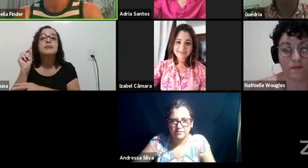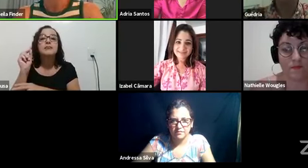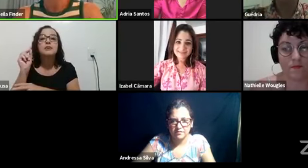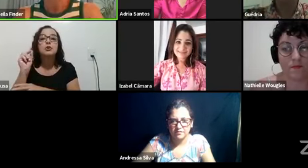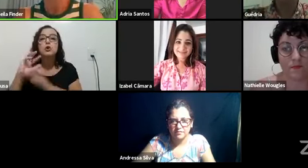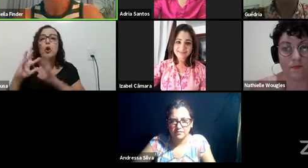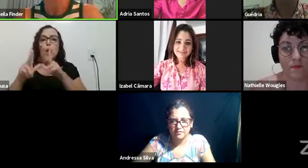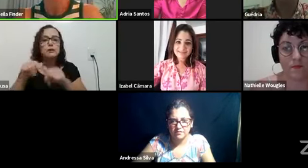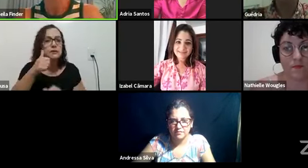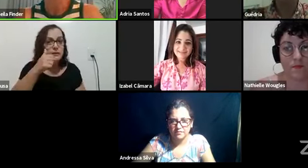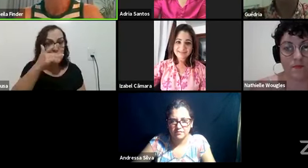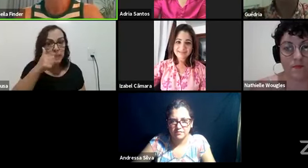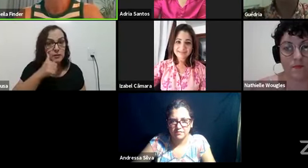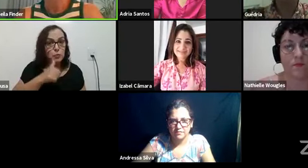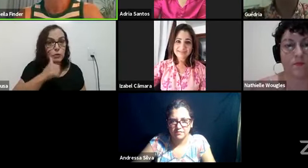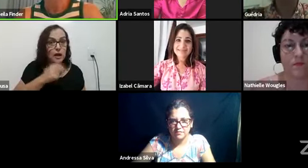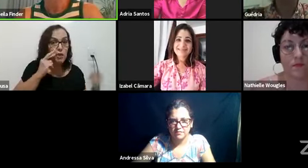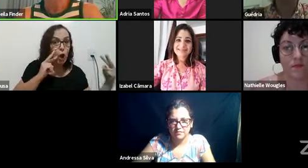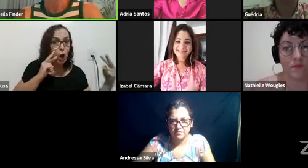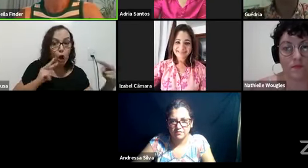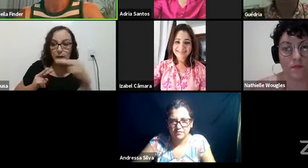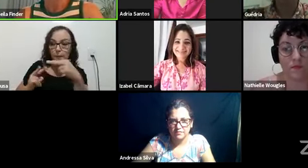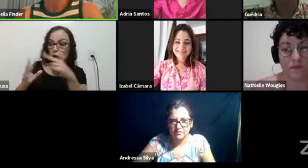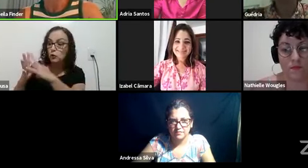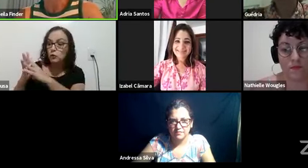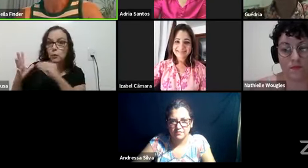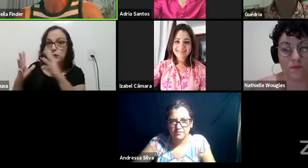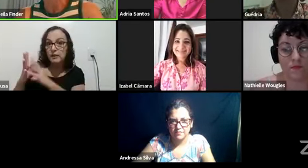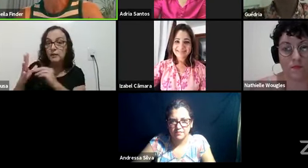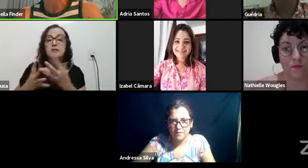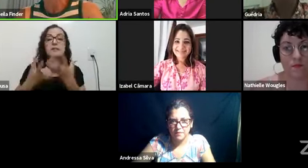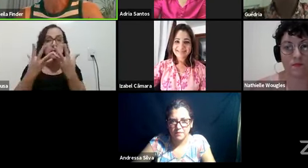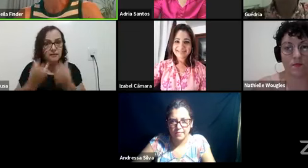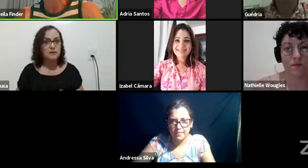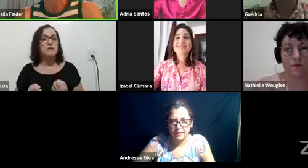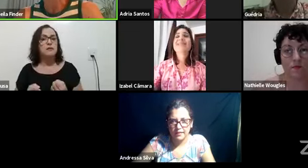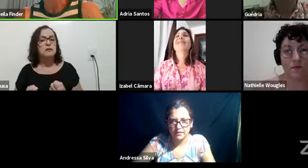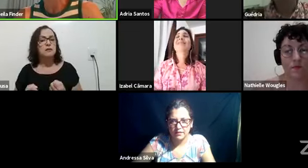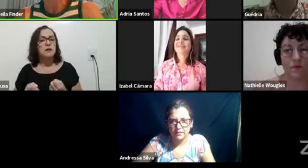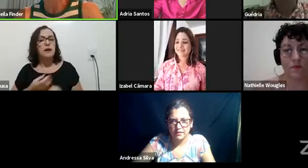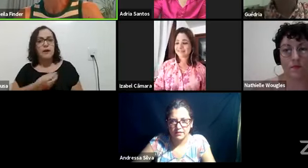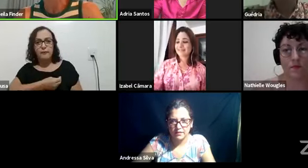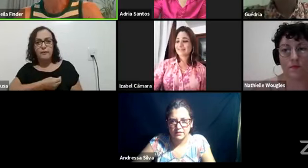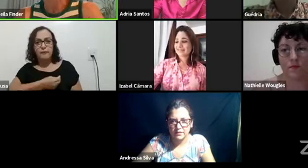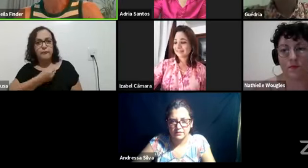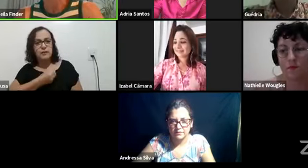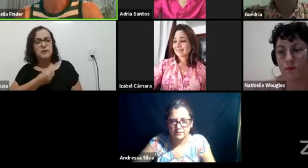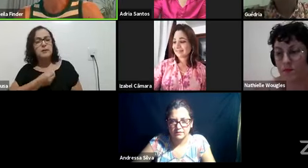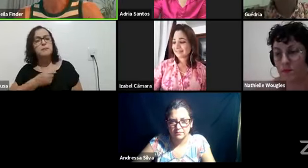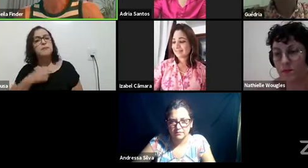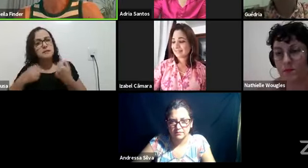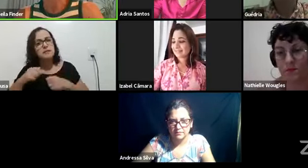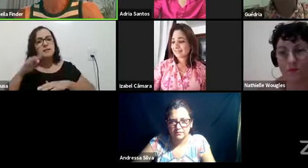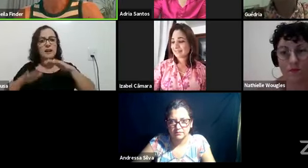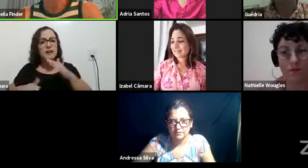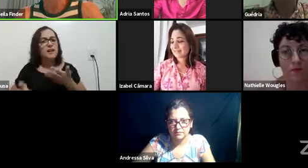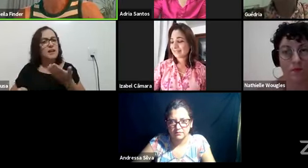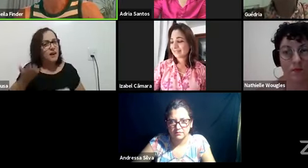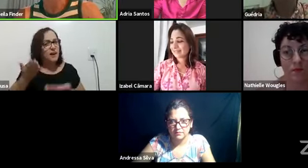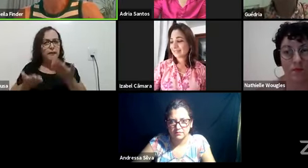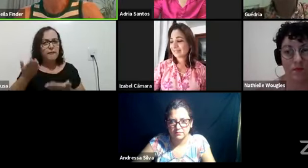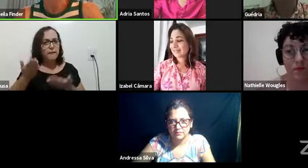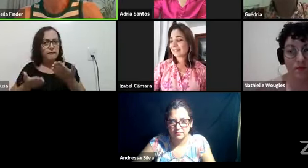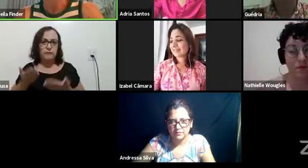mulheres se aceitem, que levem tudo com leveza, que com certeza